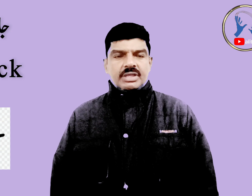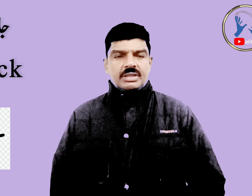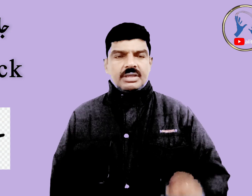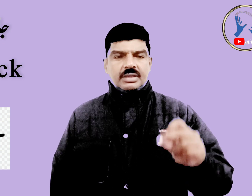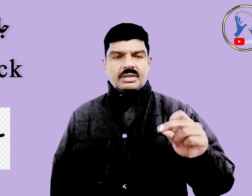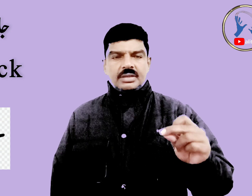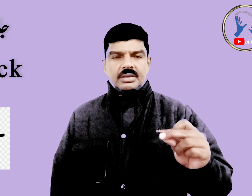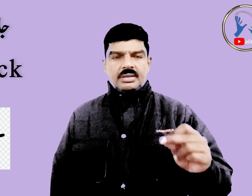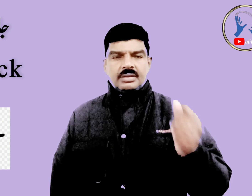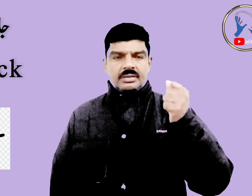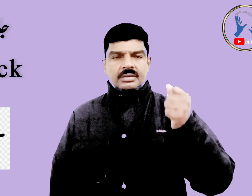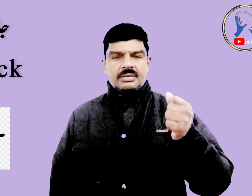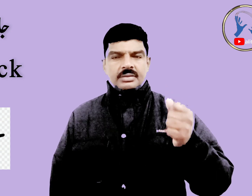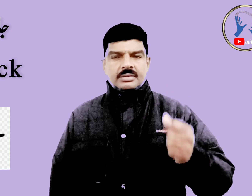जल्दी।